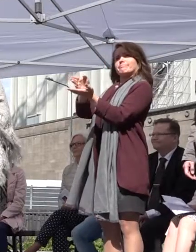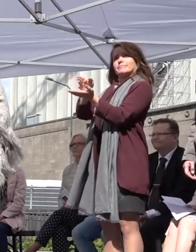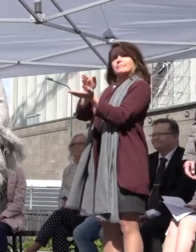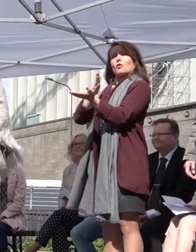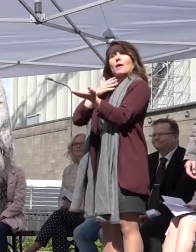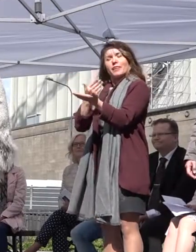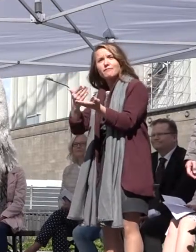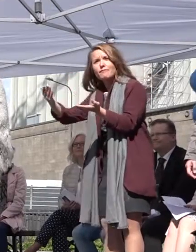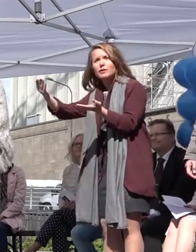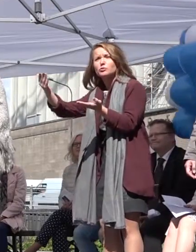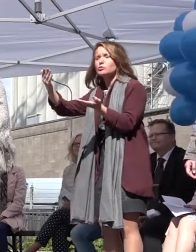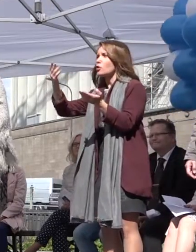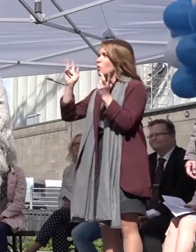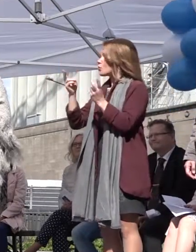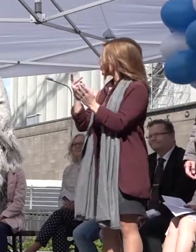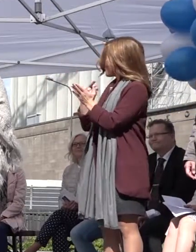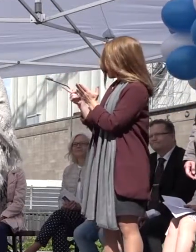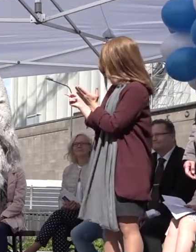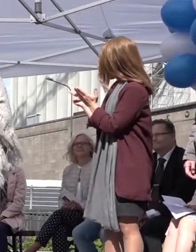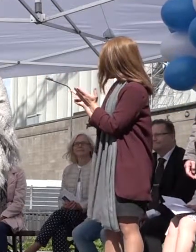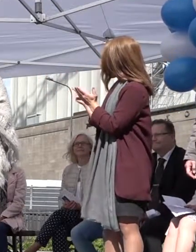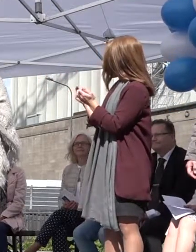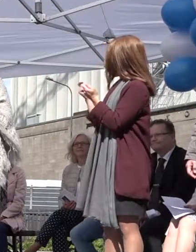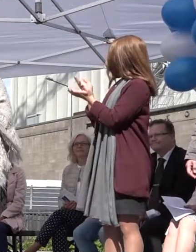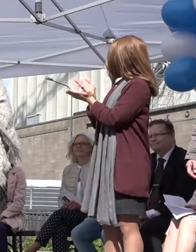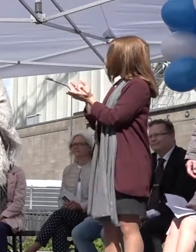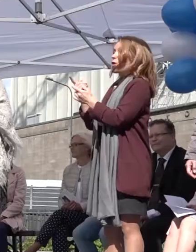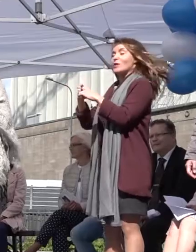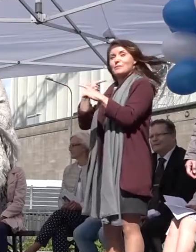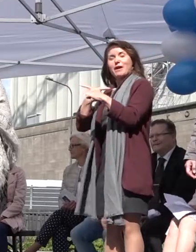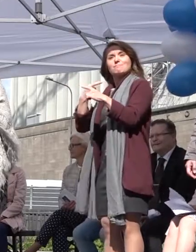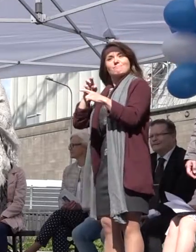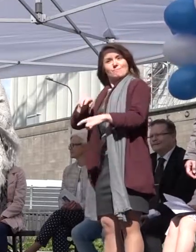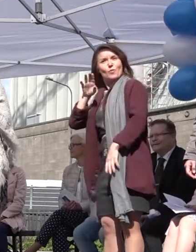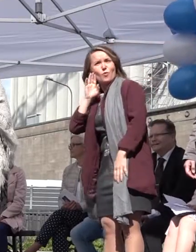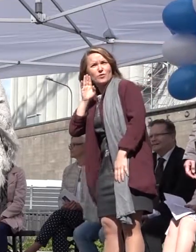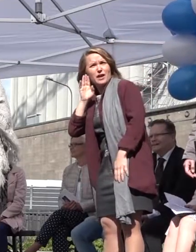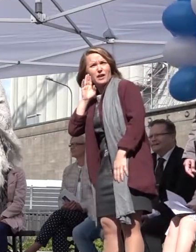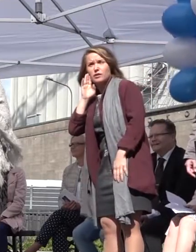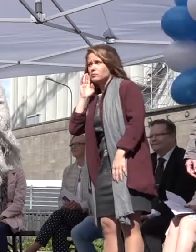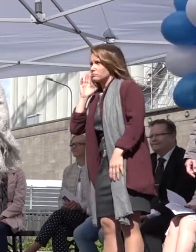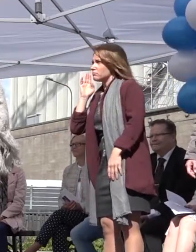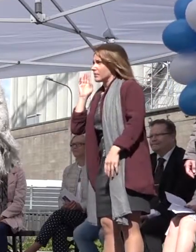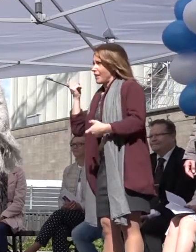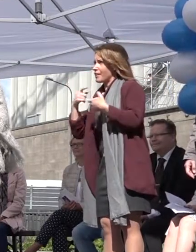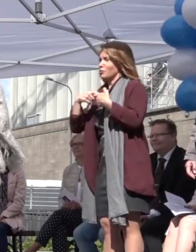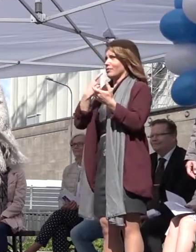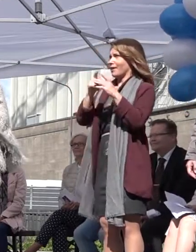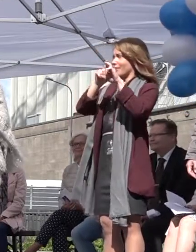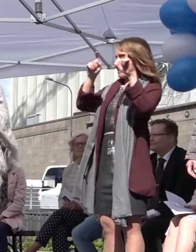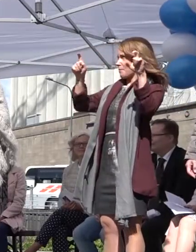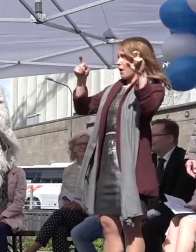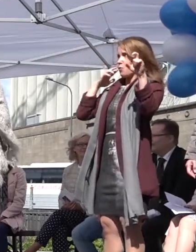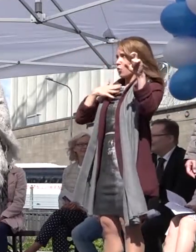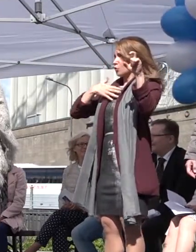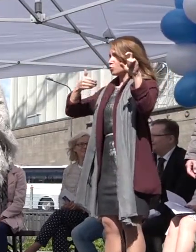ja kuuntelemaan muita juhlavia puheenvuoroja tämän tärkeän teeman ympäriltä, niin minua rupesi